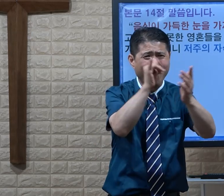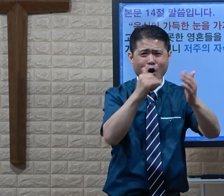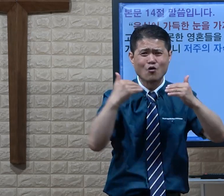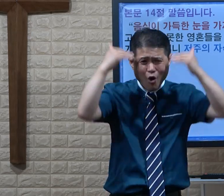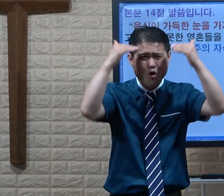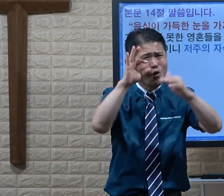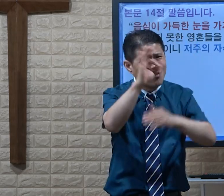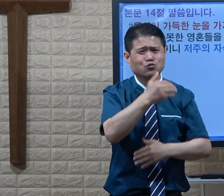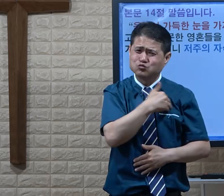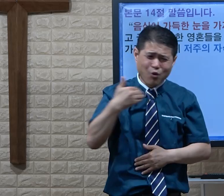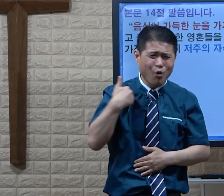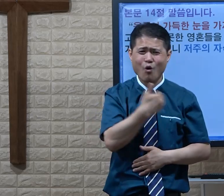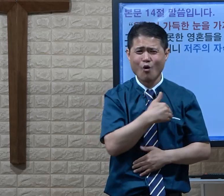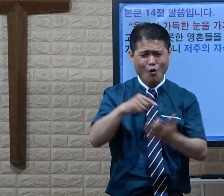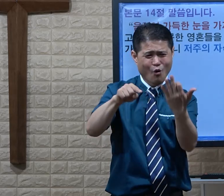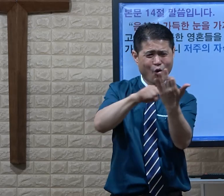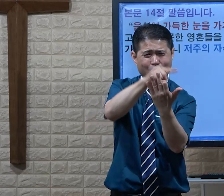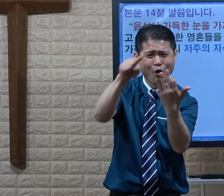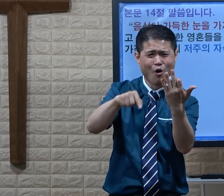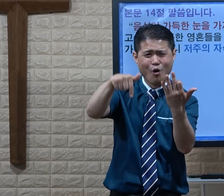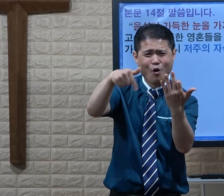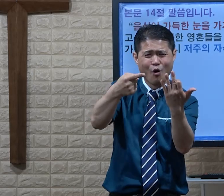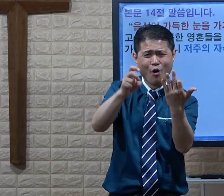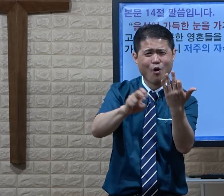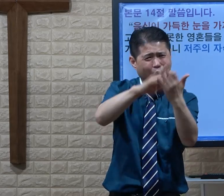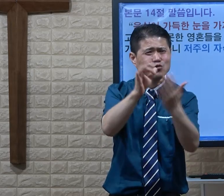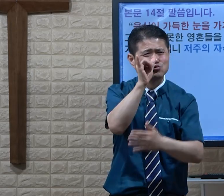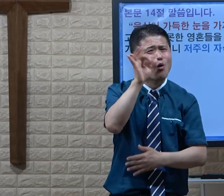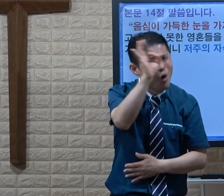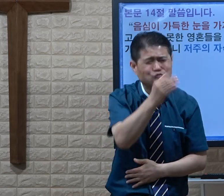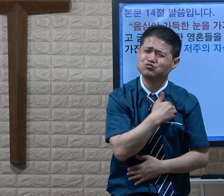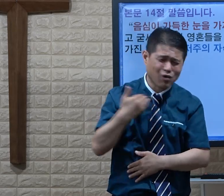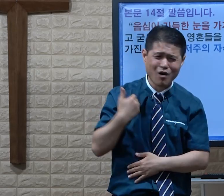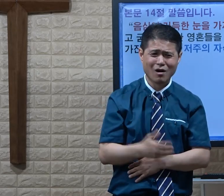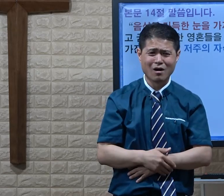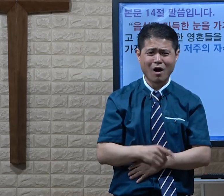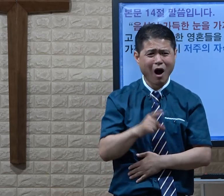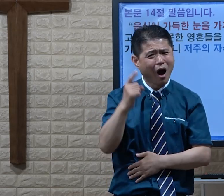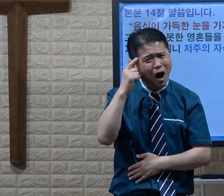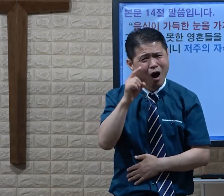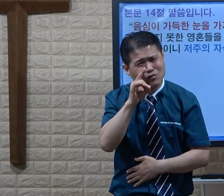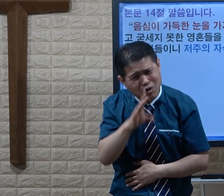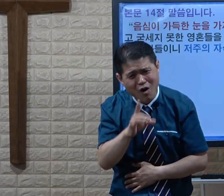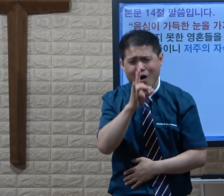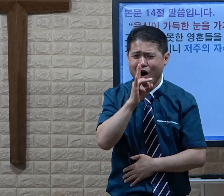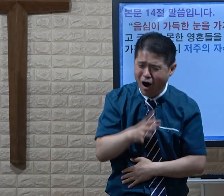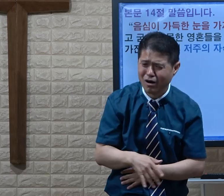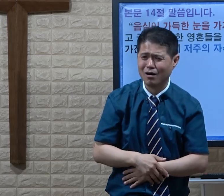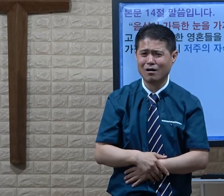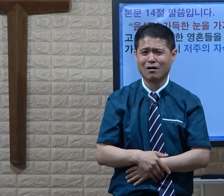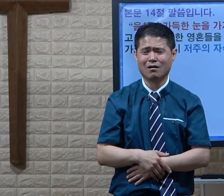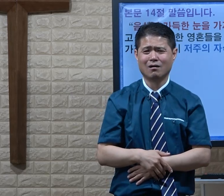그런 일들이 성인이나 영화에서나 궁금해서나 비일비재하는 것입니다.